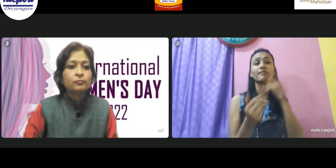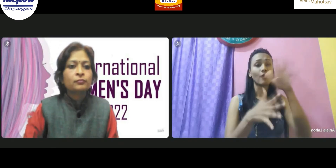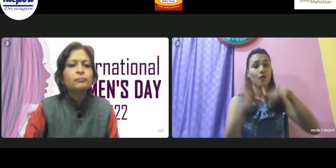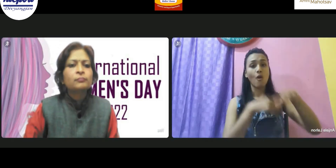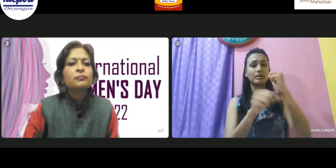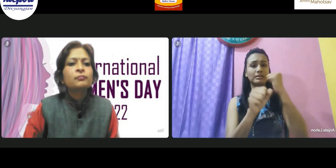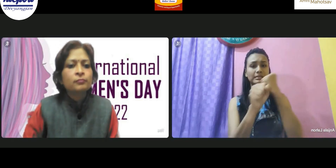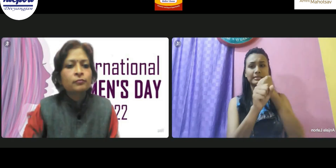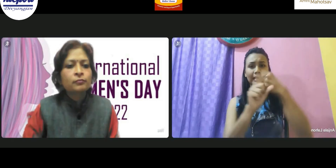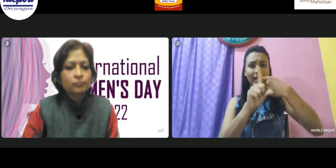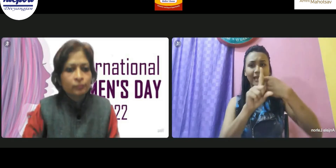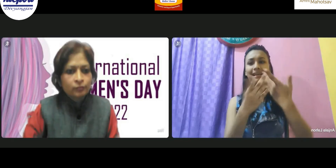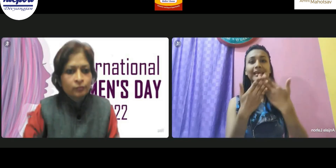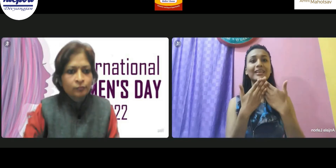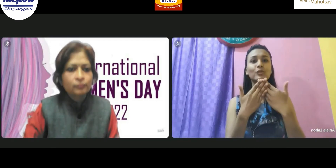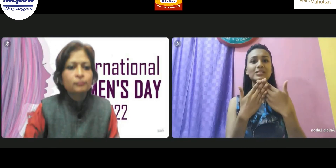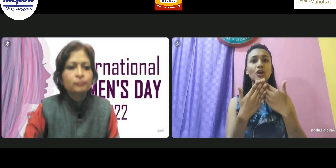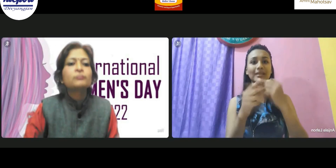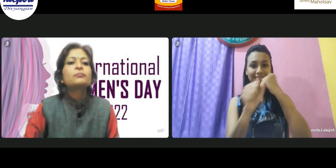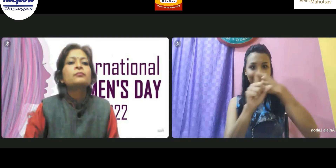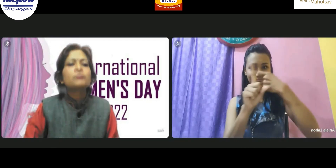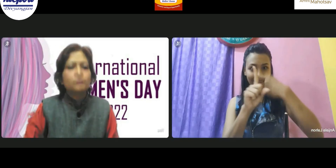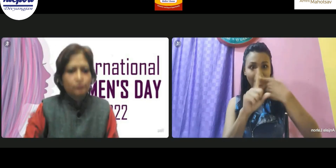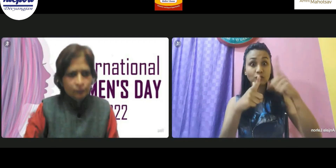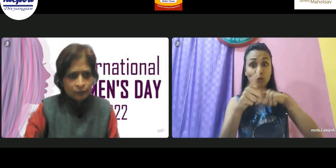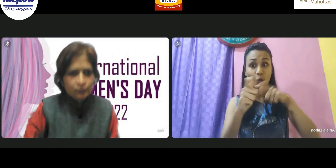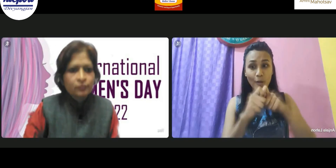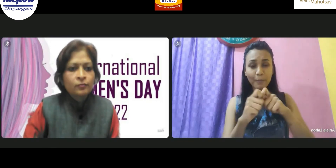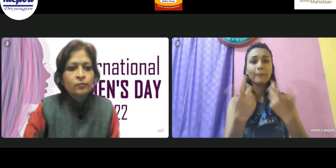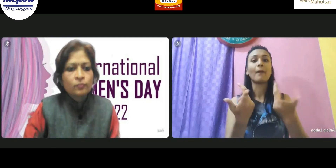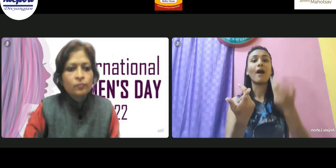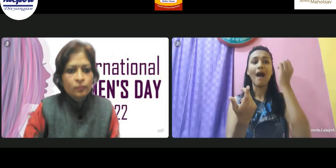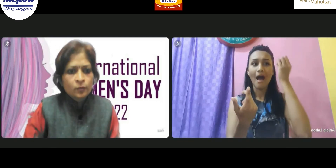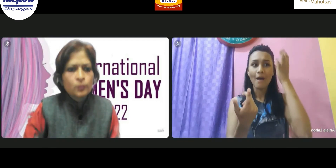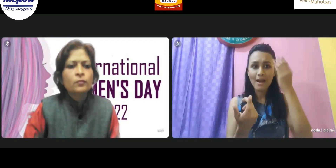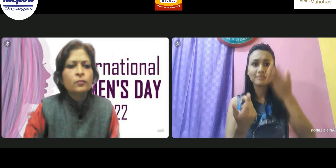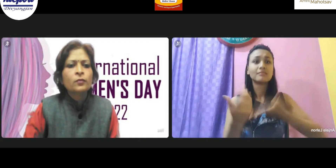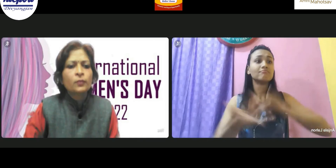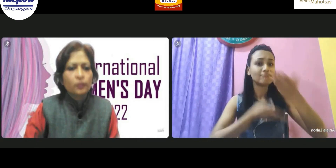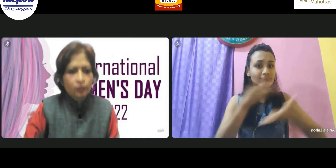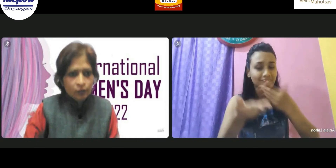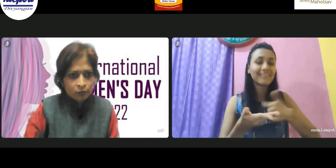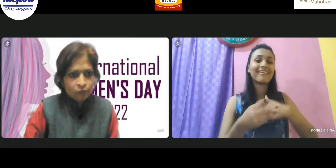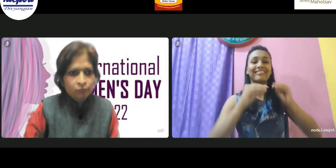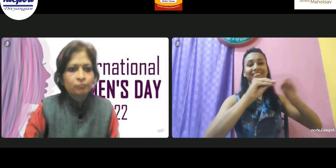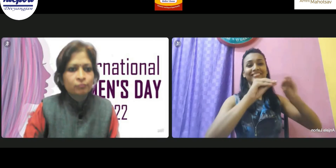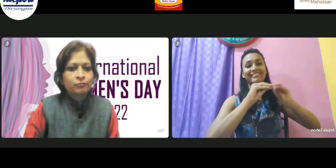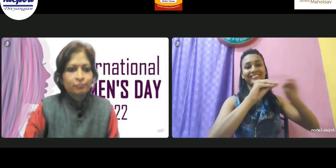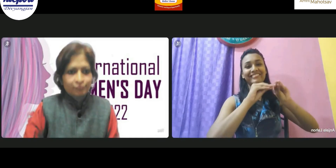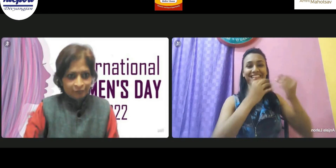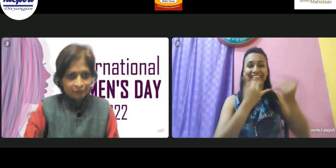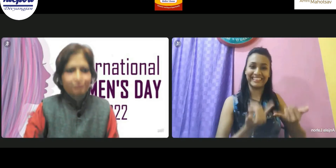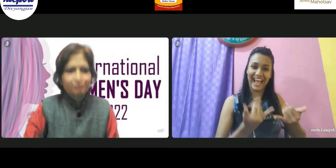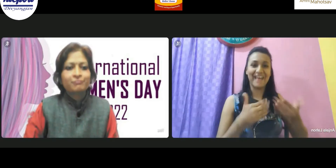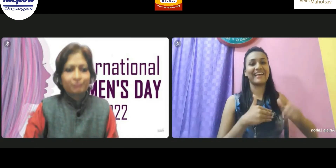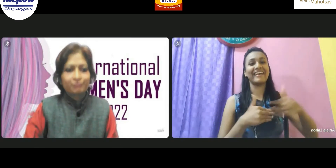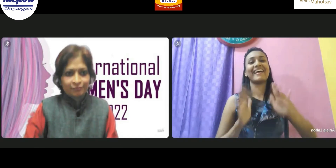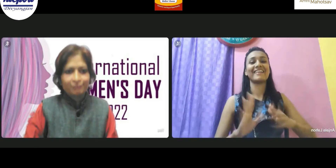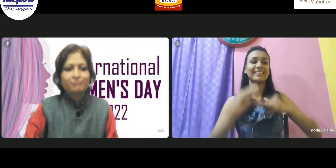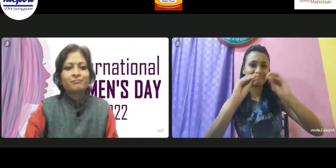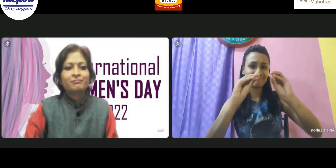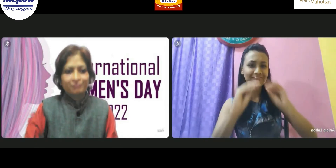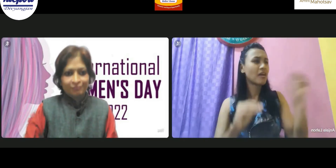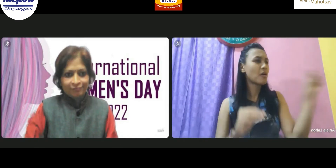ही मैं चाहती हूँ कि मैं जो डेफ लड़कियां हैं उनको बहुत सारी चीज़ें सिखाऊं, अवेयरनेस से संबंधित